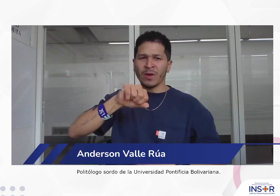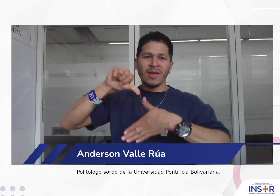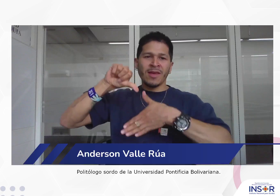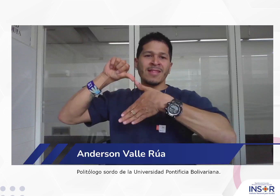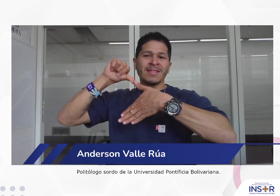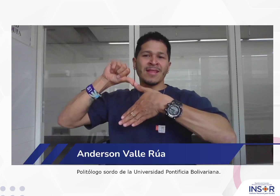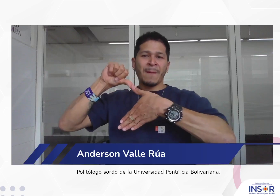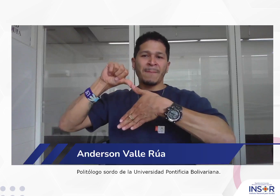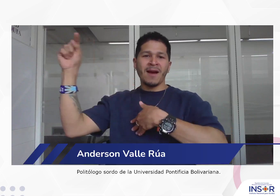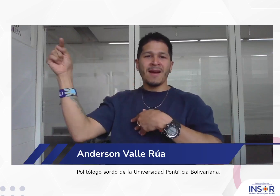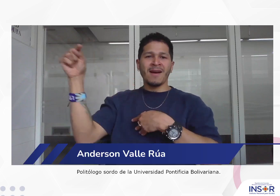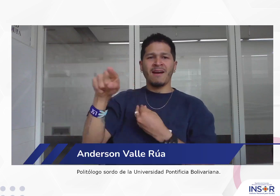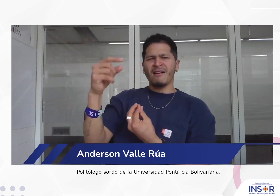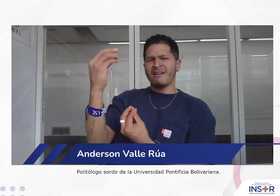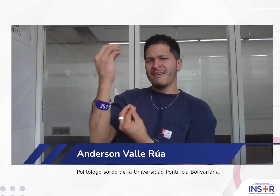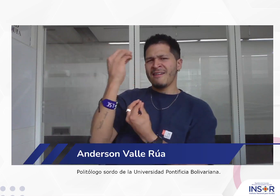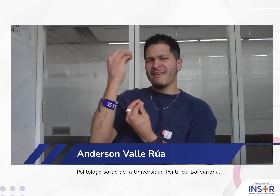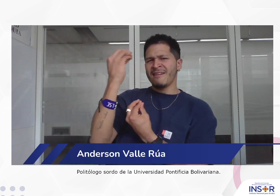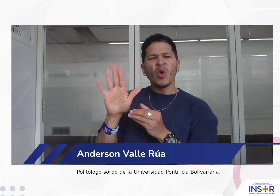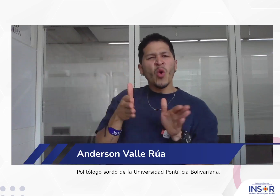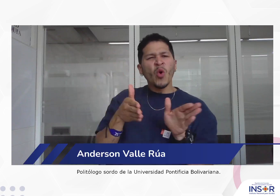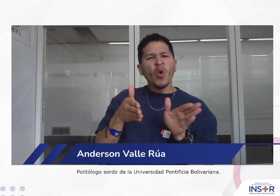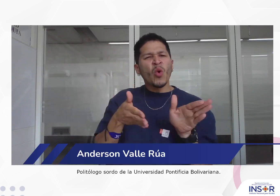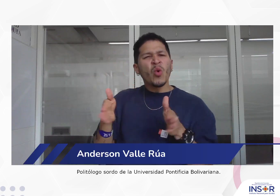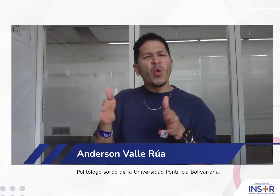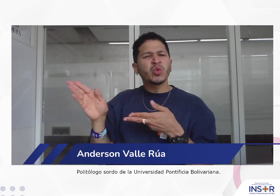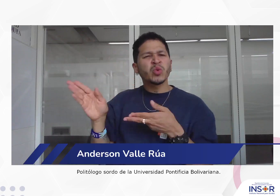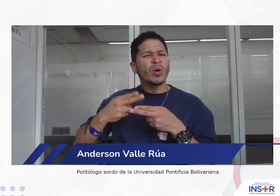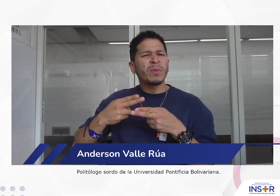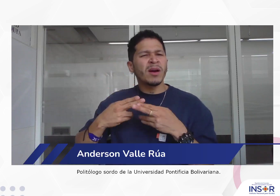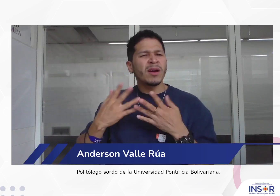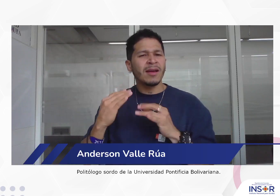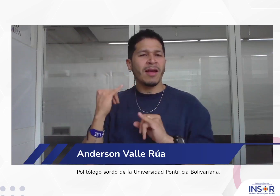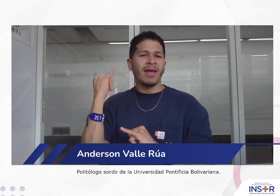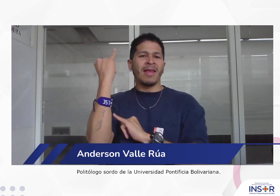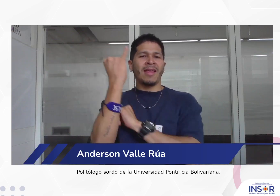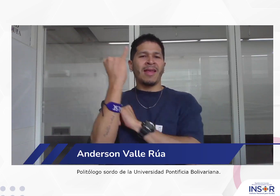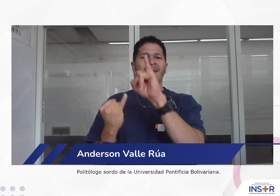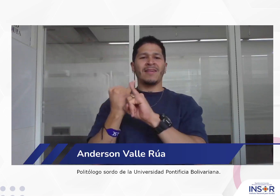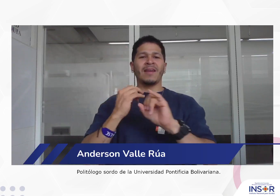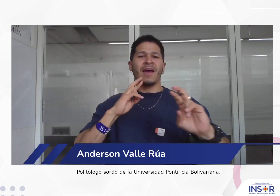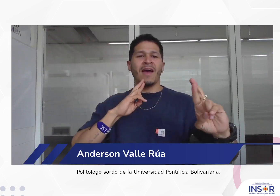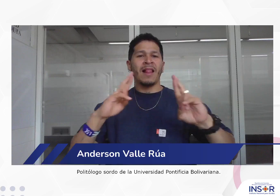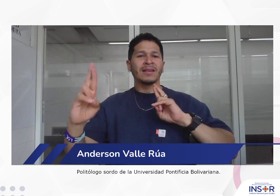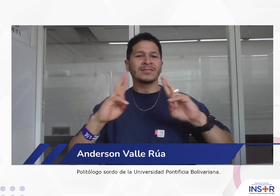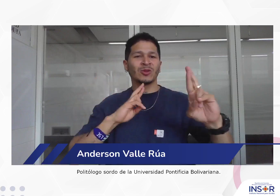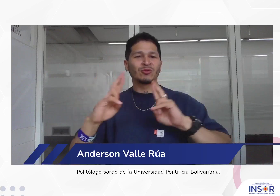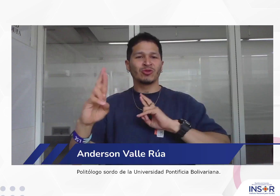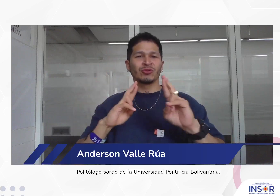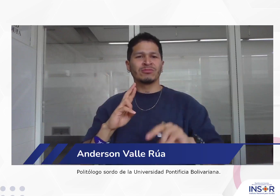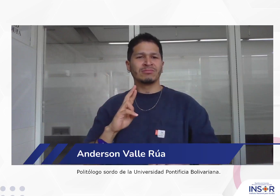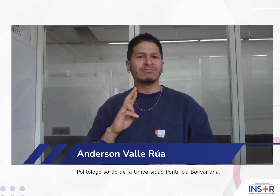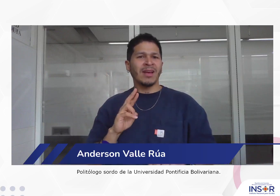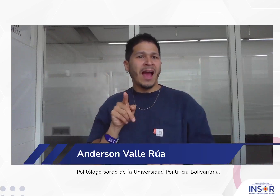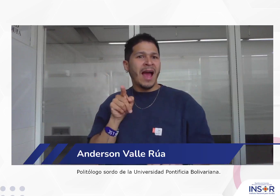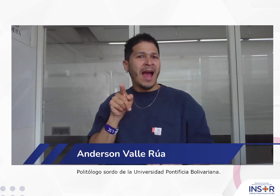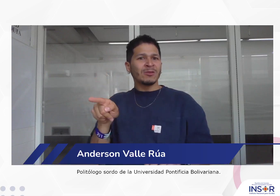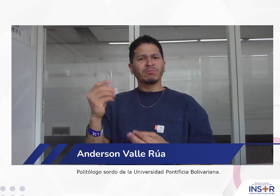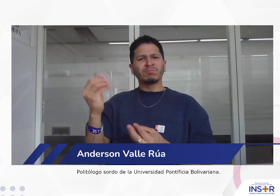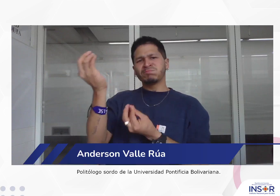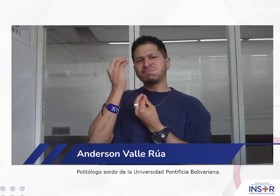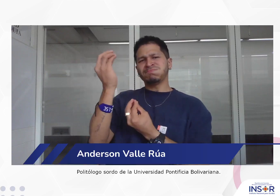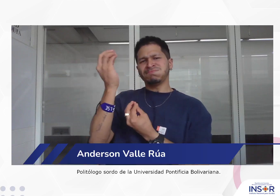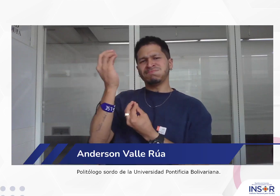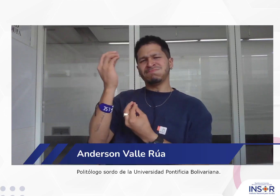semestre, vi una asignatura dictada por un docente alemán que nos dictó el curso de Relaciones